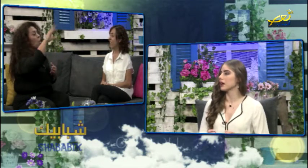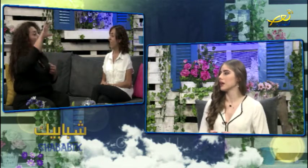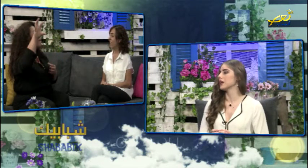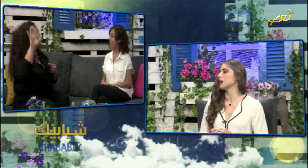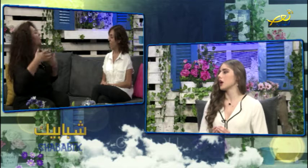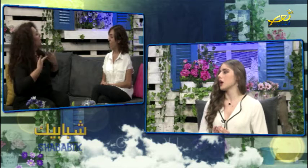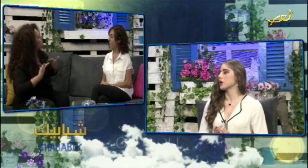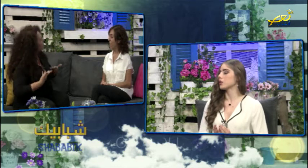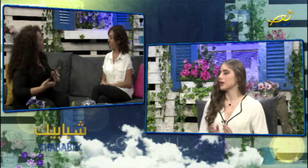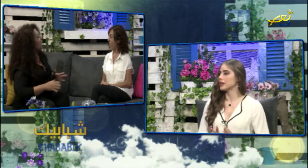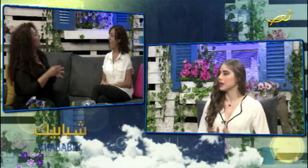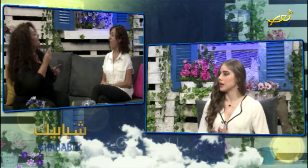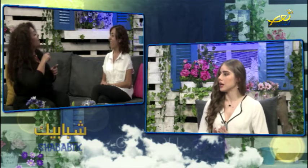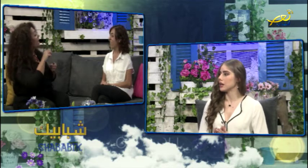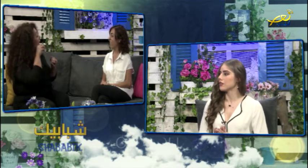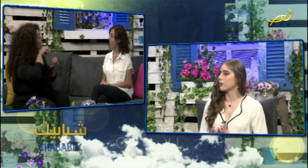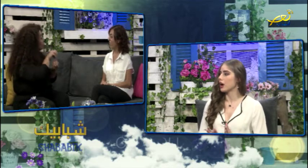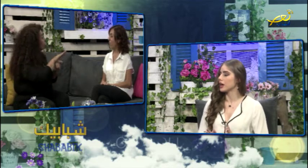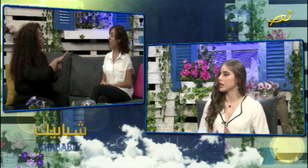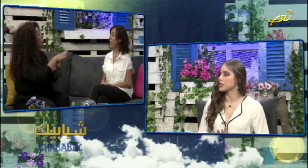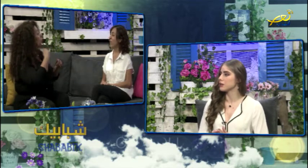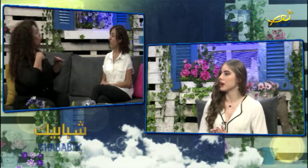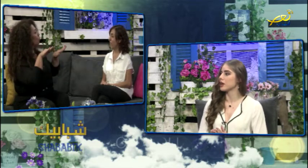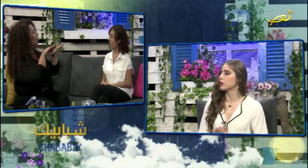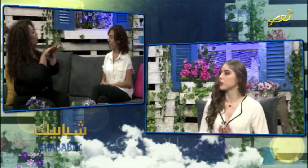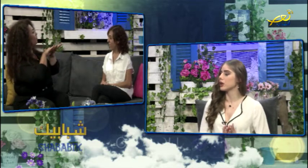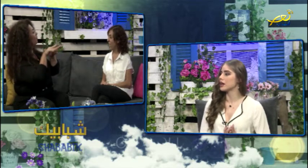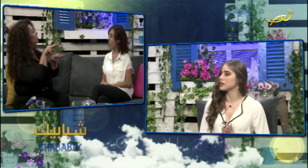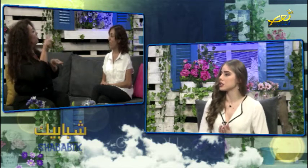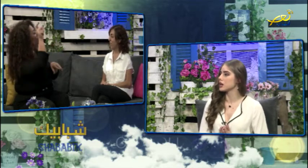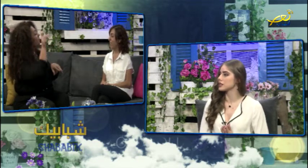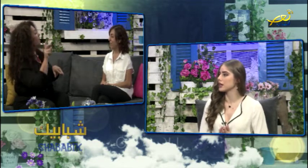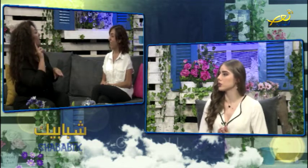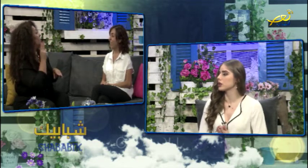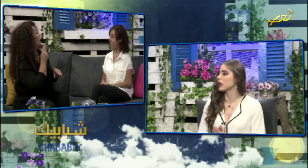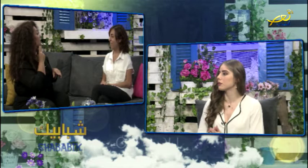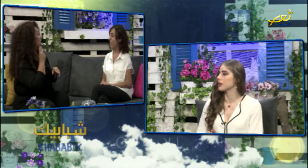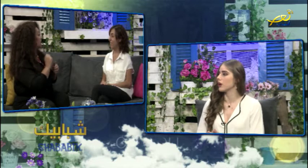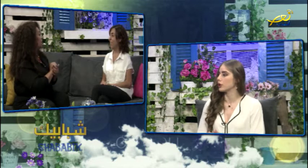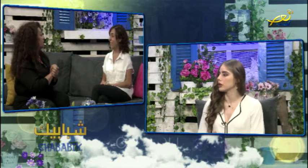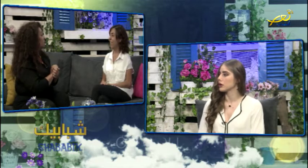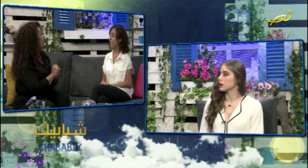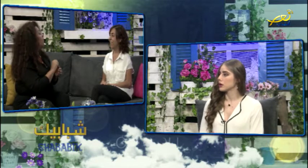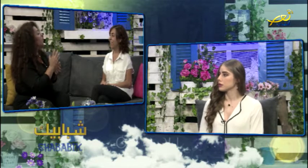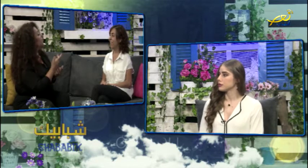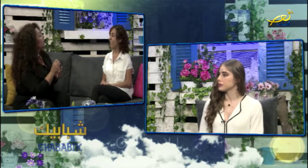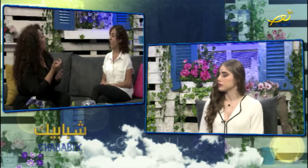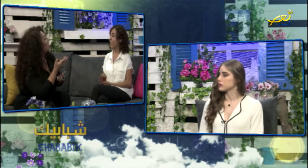مرتاحين، يكونوا قادرين يفهموا على كل شيء بلا ما يكونوا عايزين شخص حدهم يضل مرافقهم.